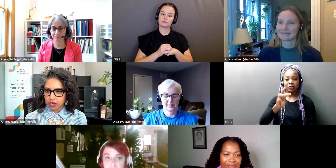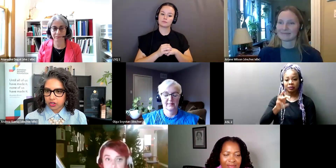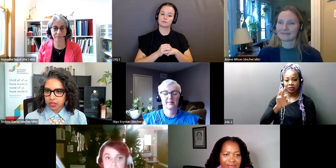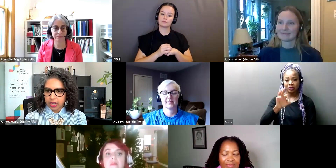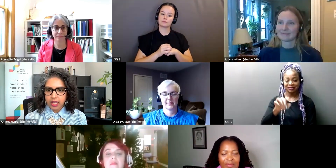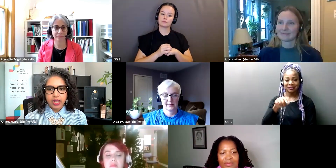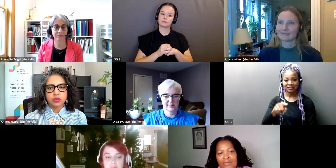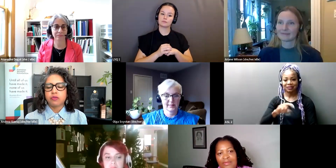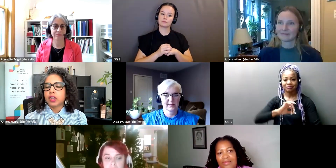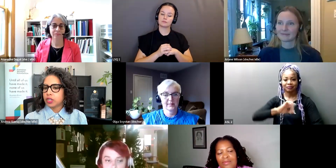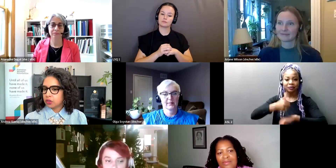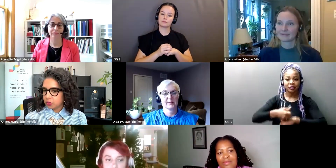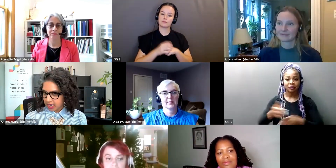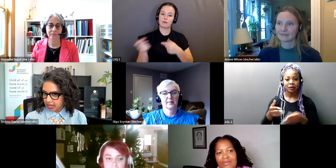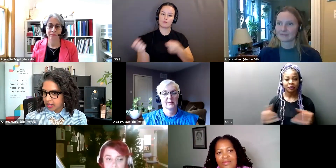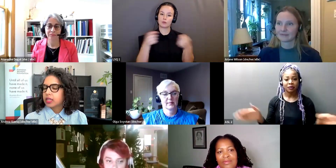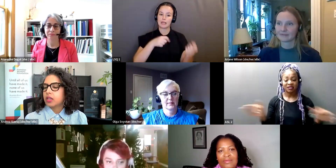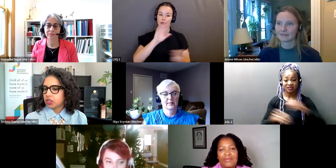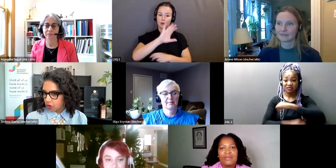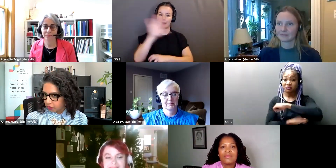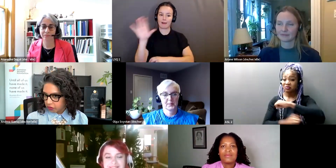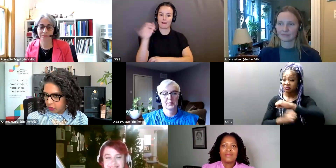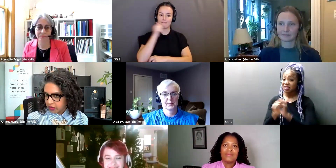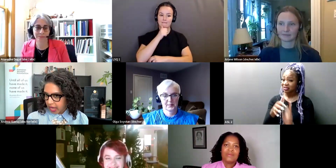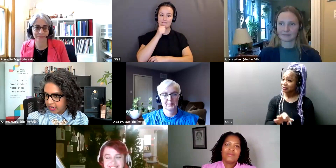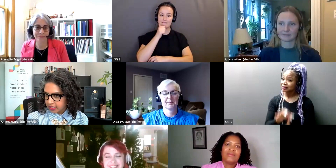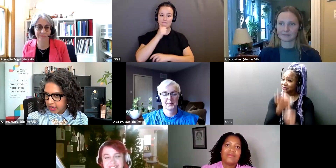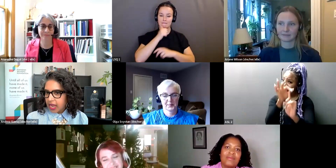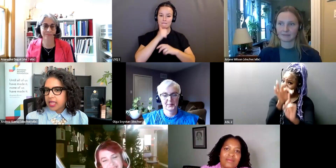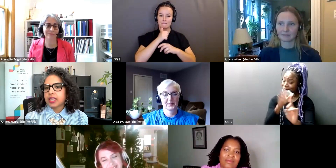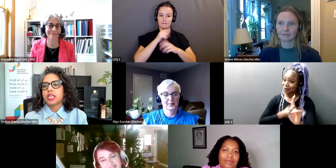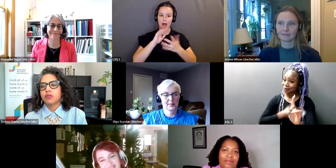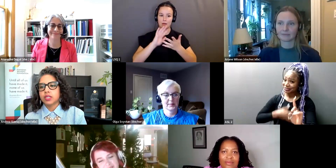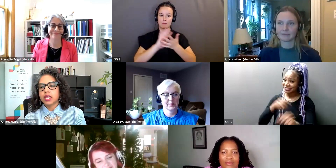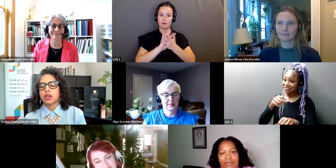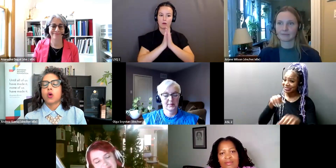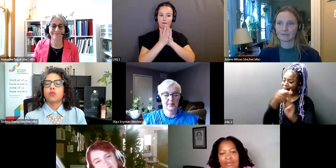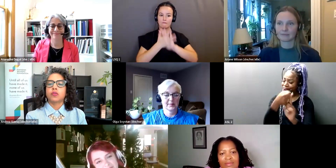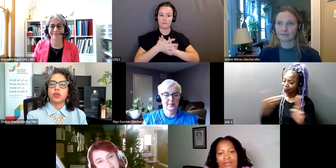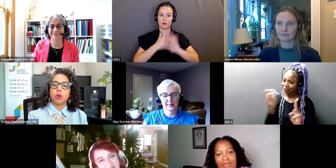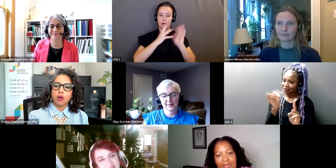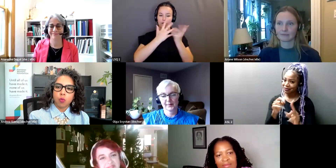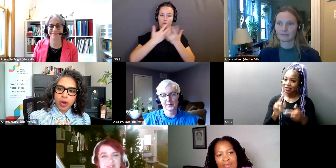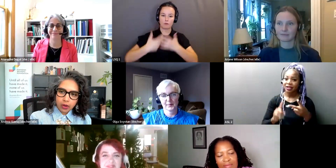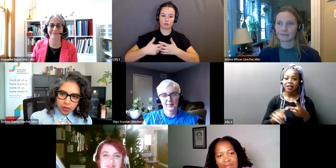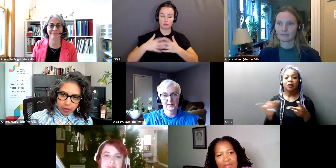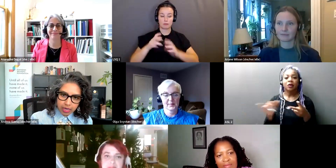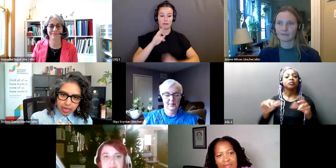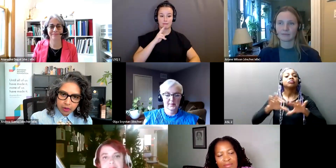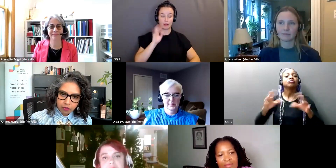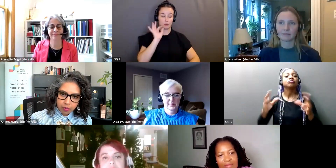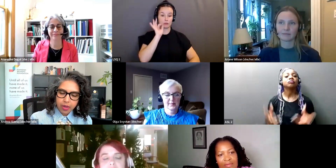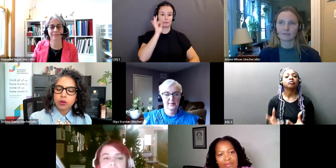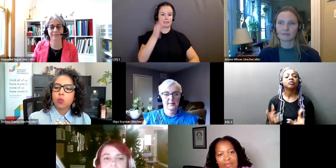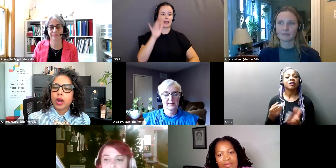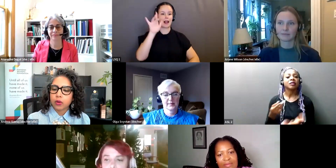façon dont la Fondation canadienne des femmes fonctionne est unique. C'est une fondation